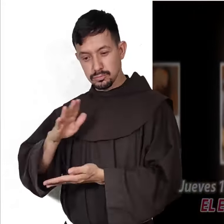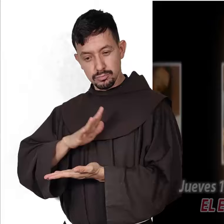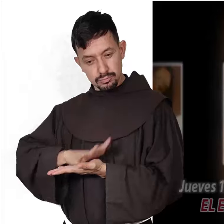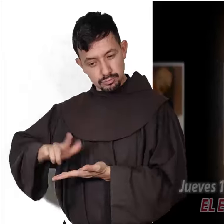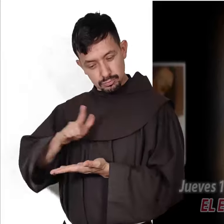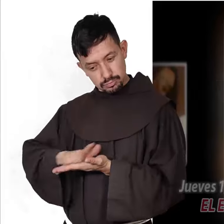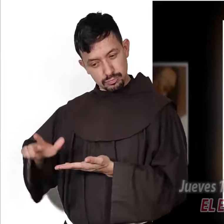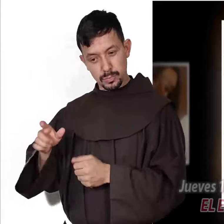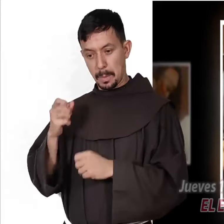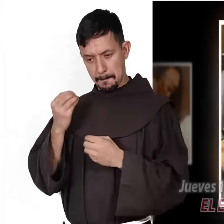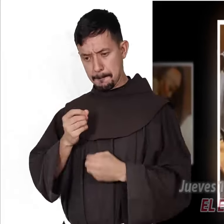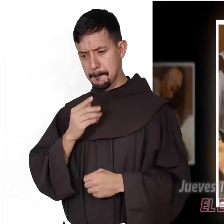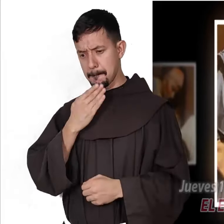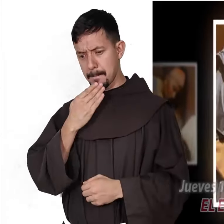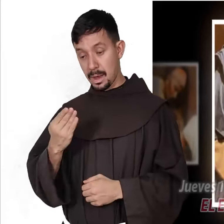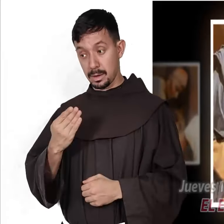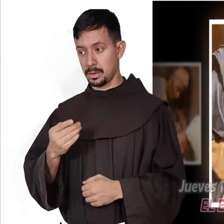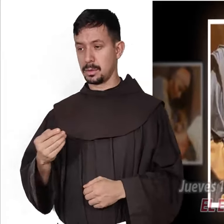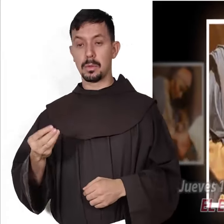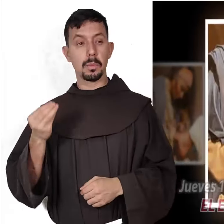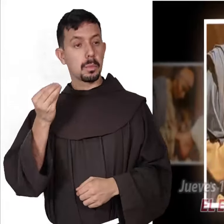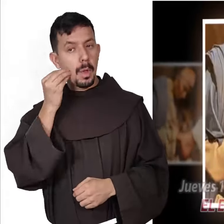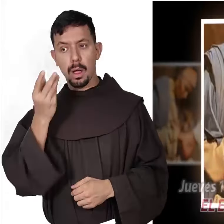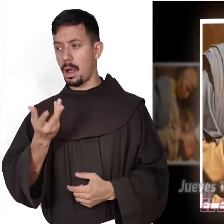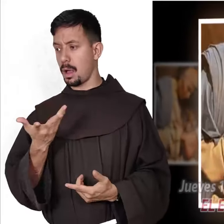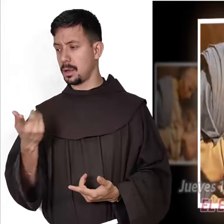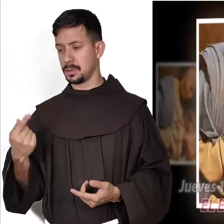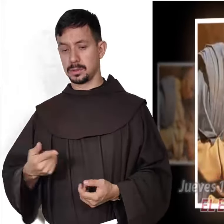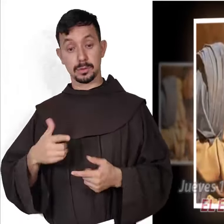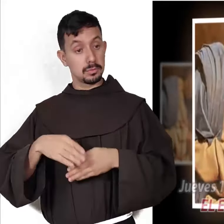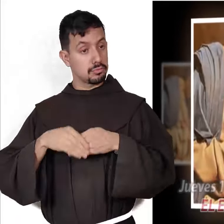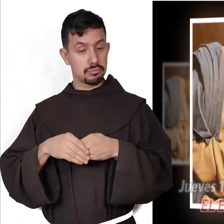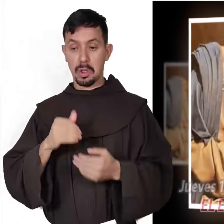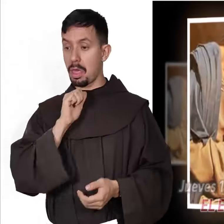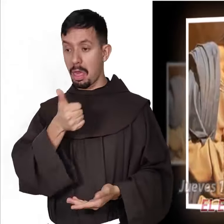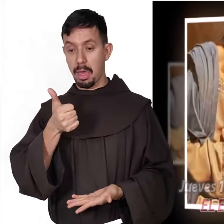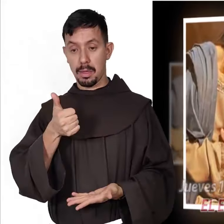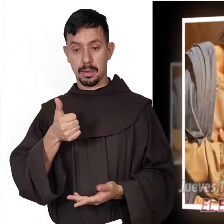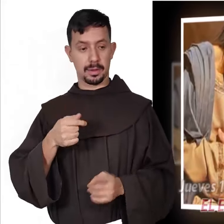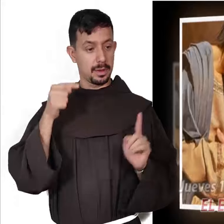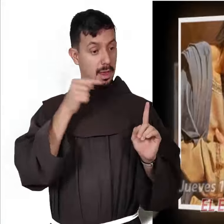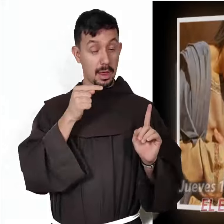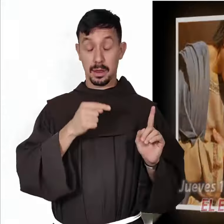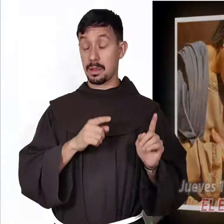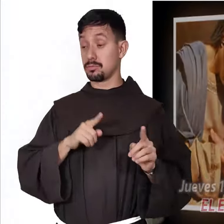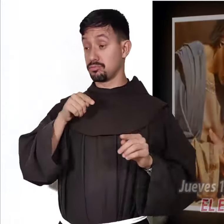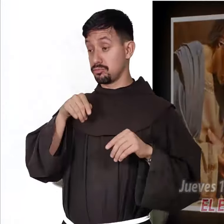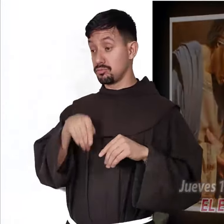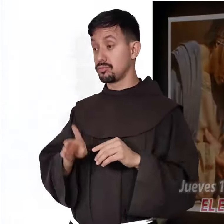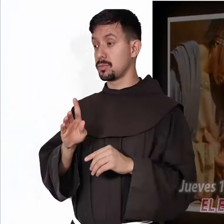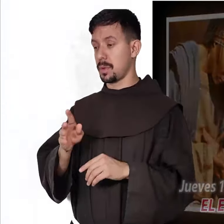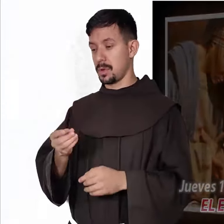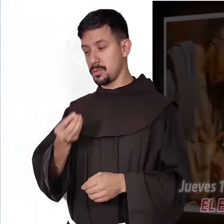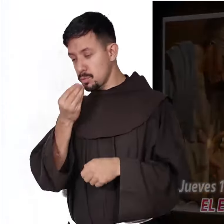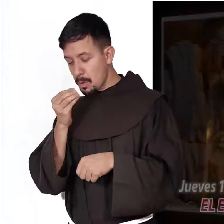lágrimas y me los ha enjugado con sus cabellos. Tú no me diste el beso de saludo. Ella, en cambio, desde